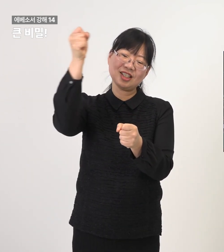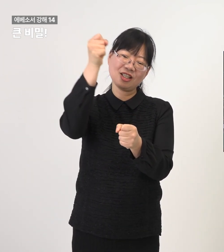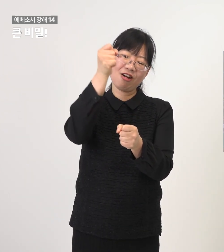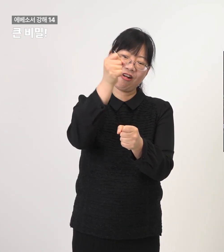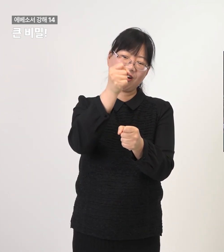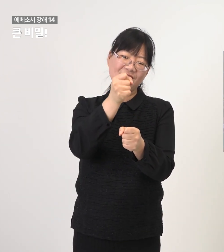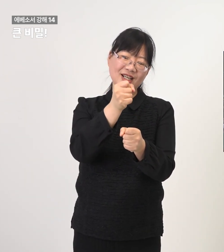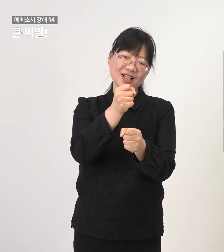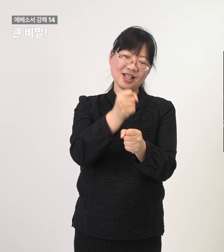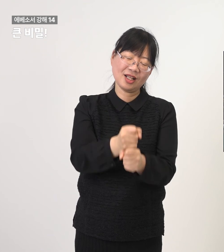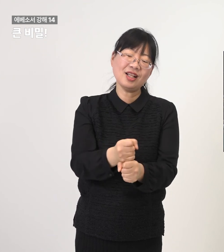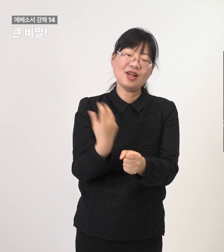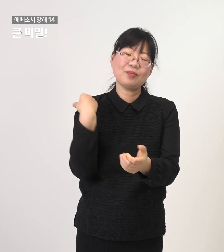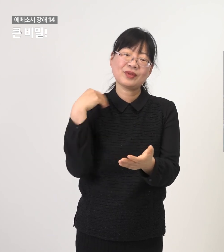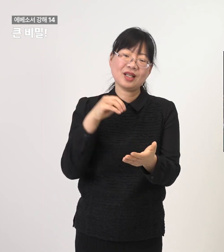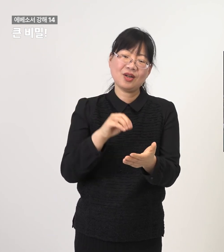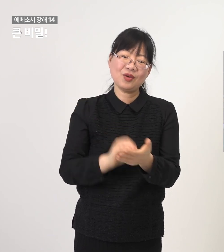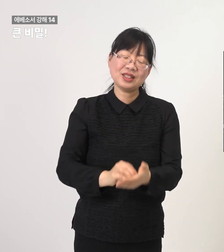회복시킨